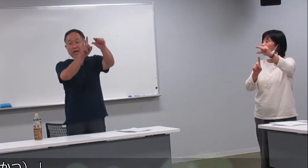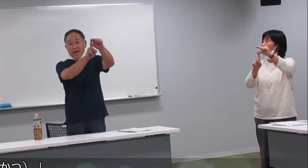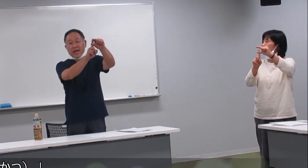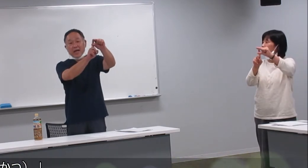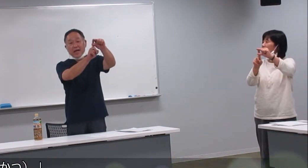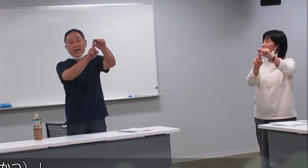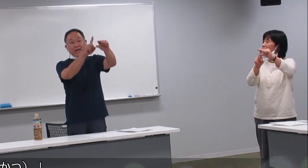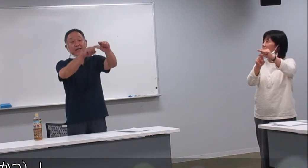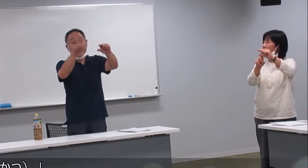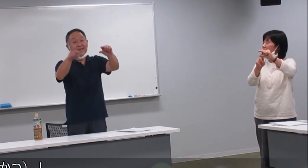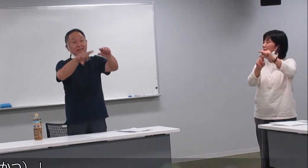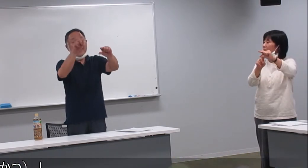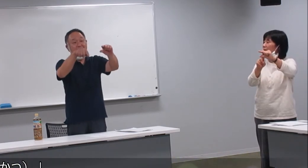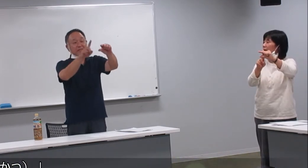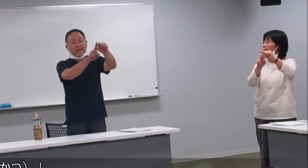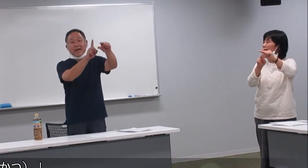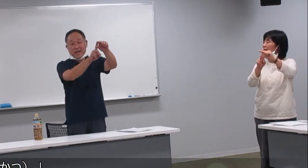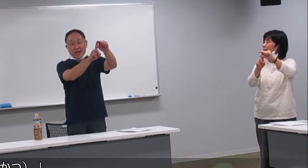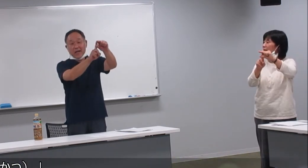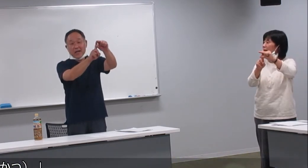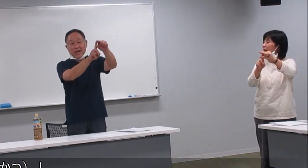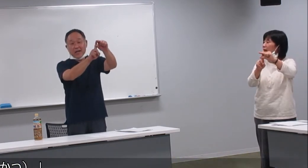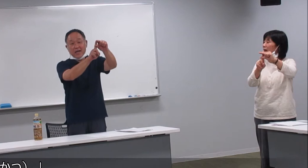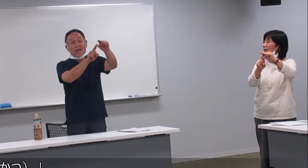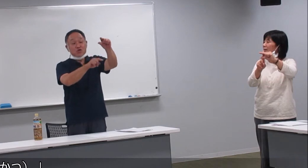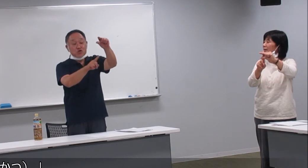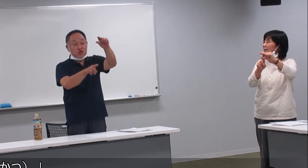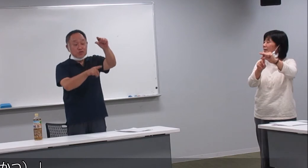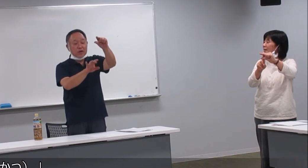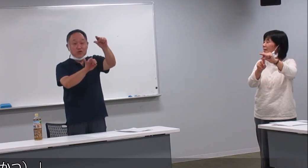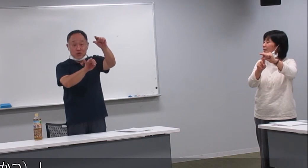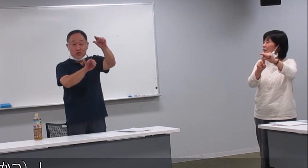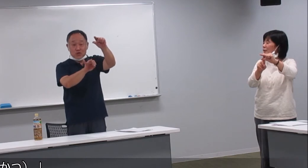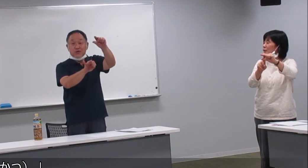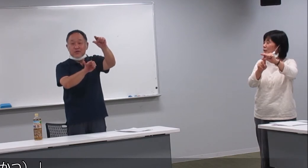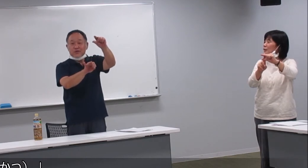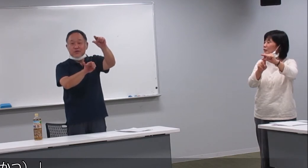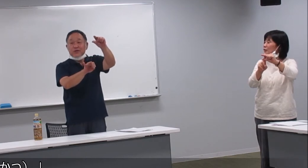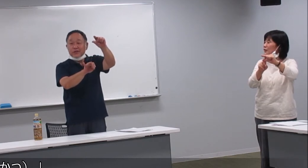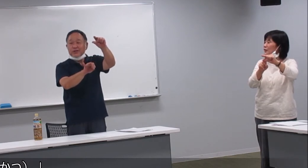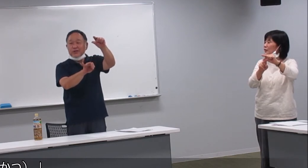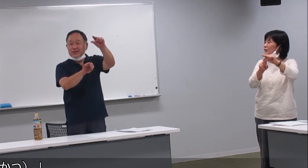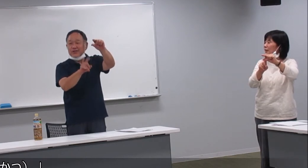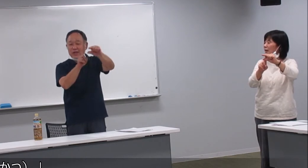なんか、うん、感じだな。なんか。つ、